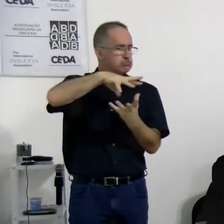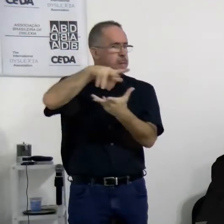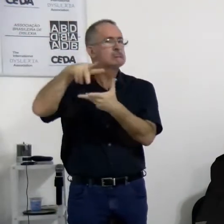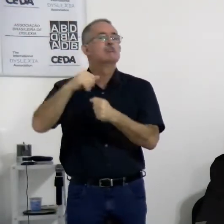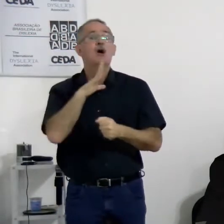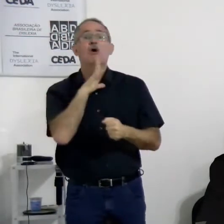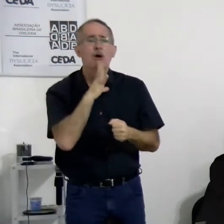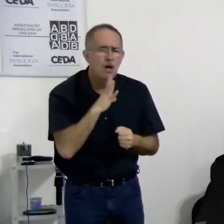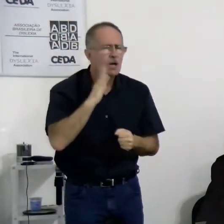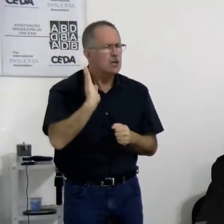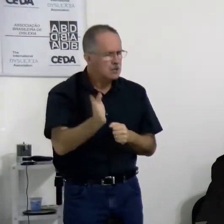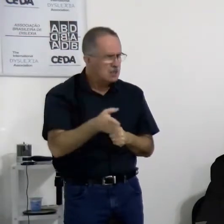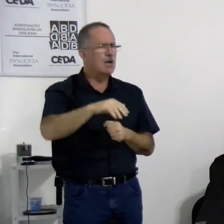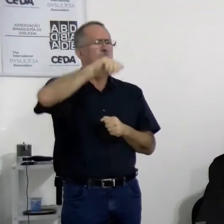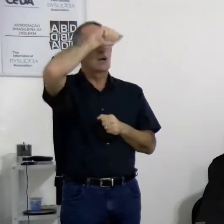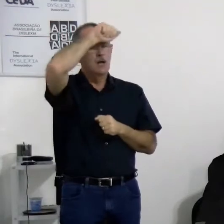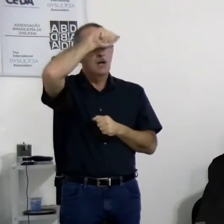gente.